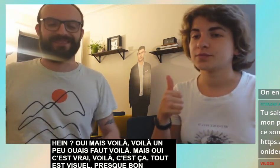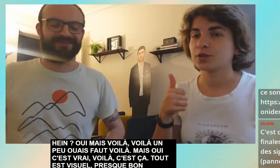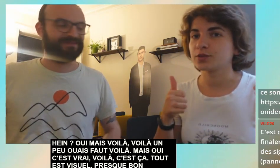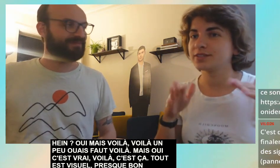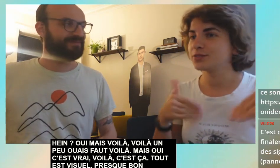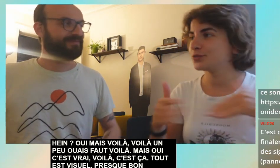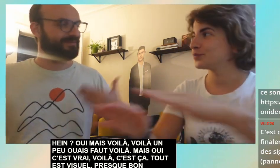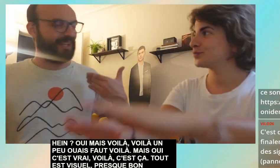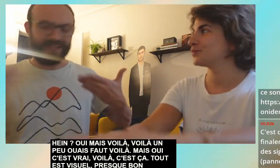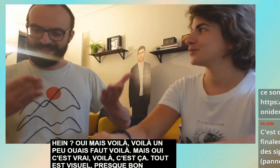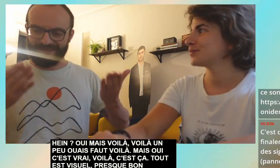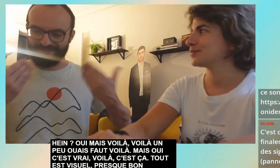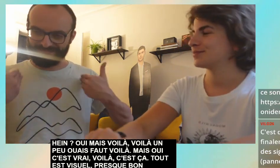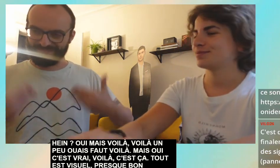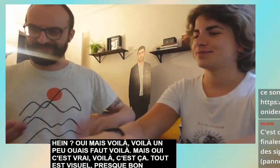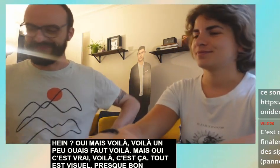On continue. Allez.